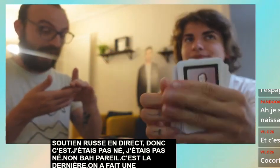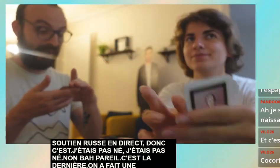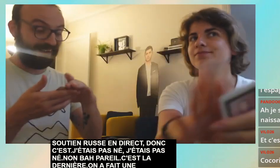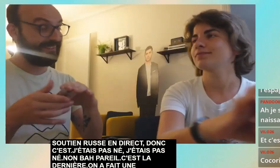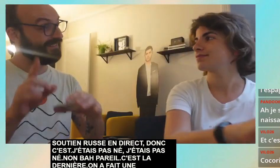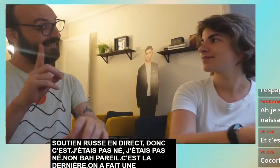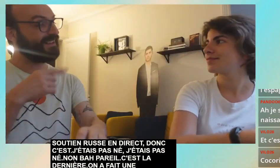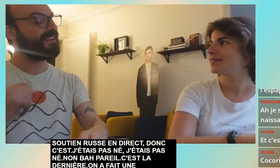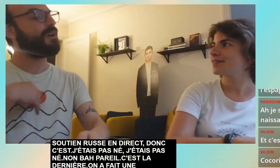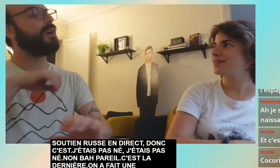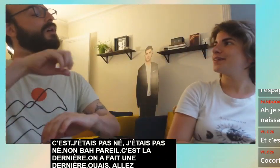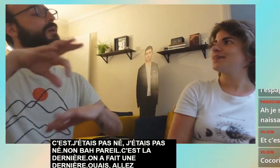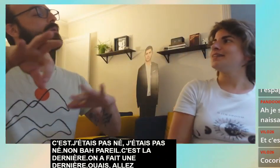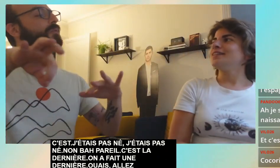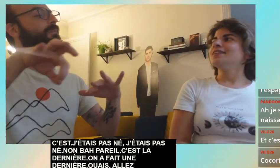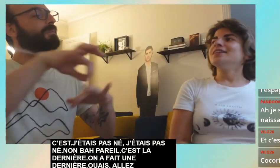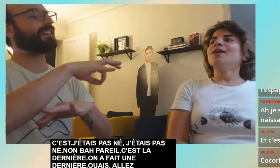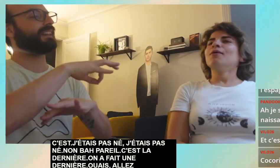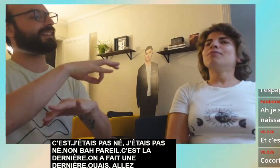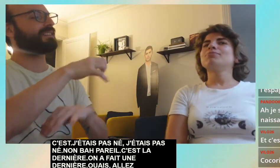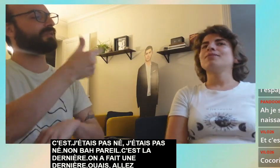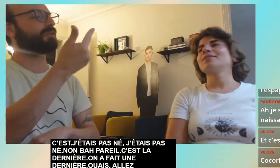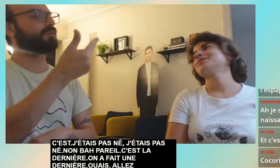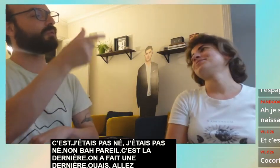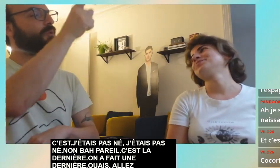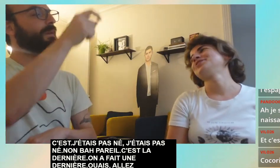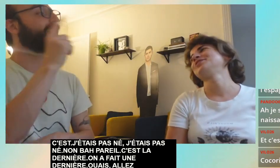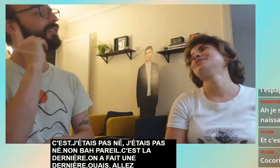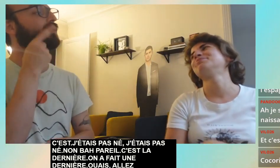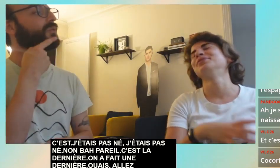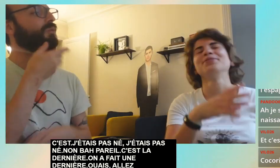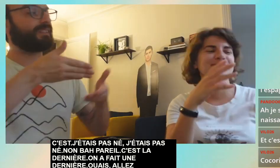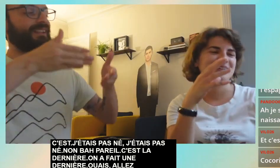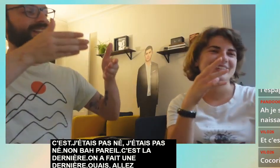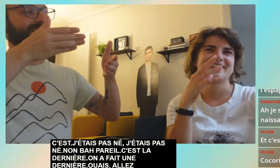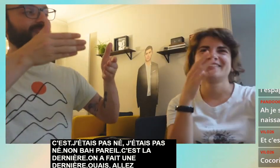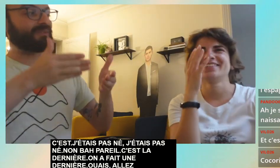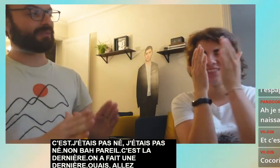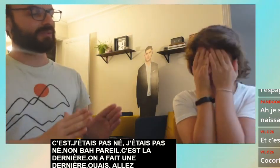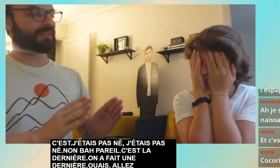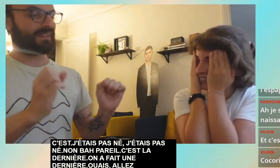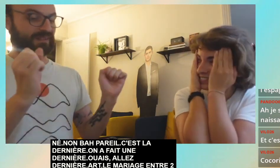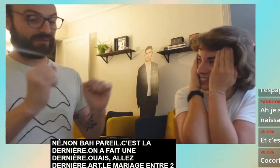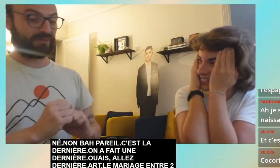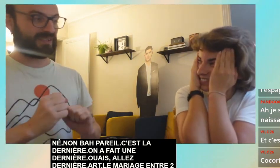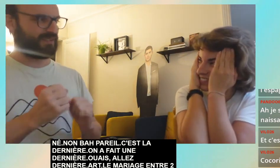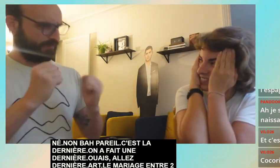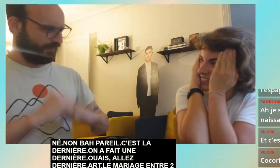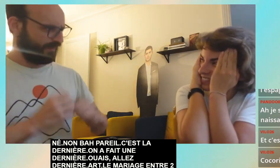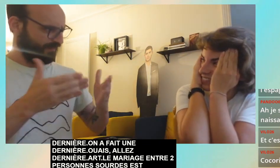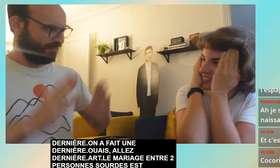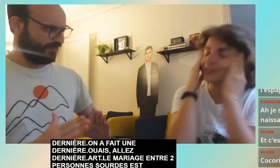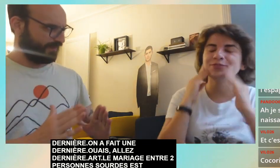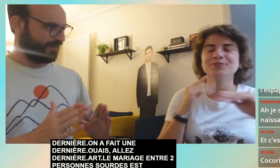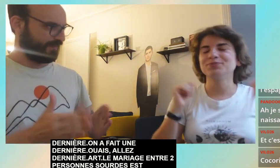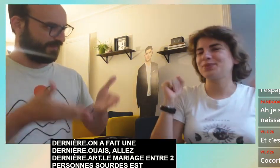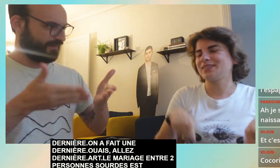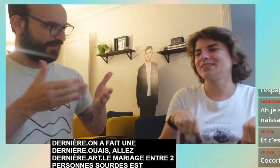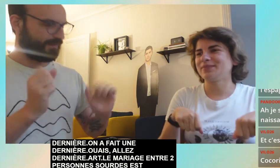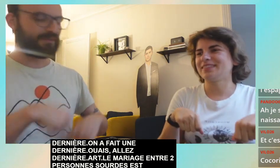Ah! Le mariage entre deux personnes sourdes est autorisé. Est autorisé? Autorisé? Possible.